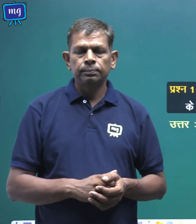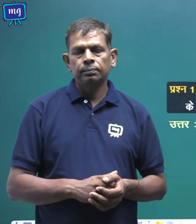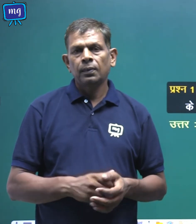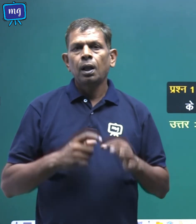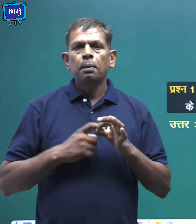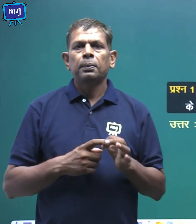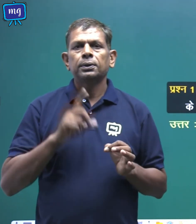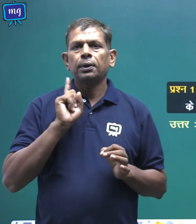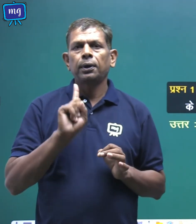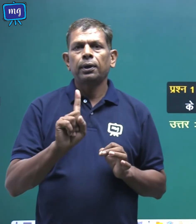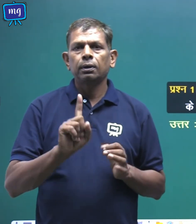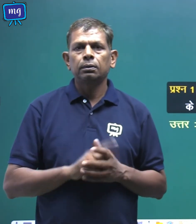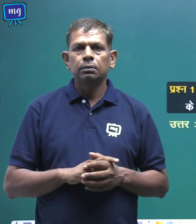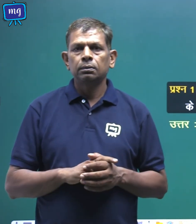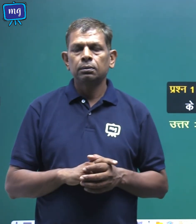प्रश्न 1,